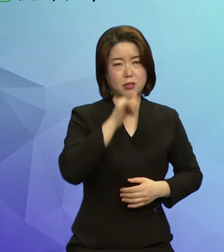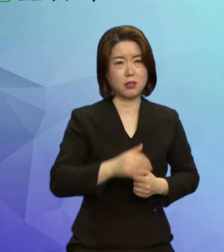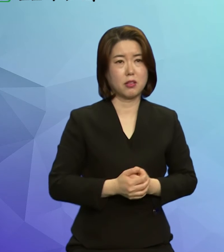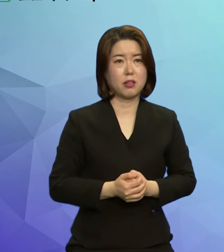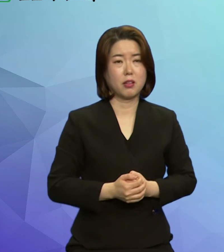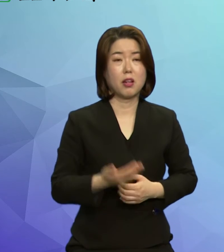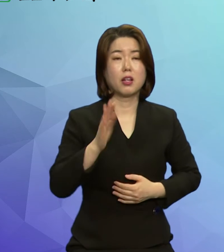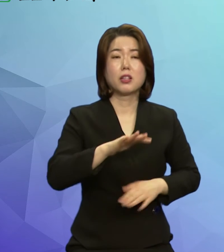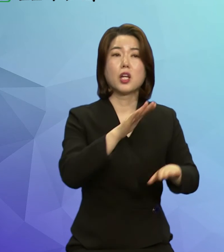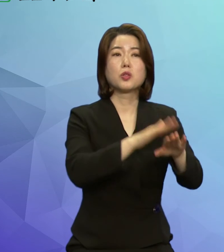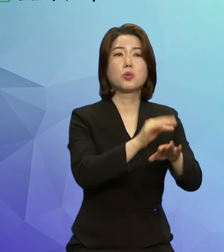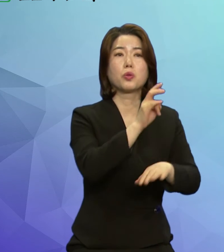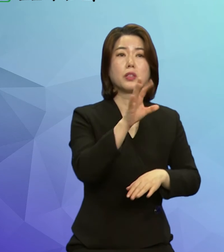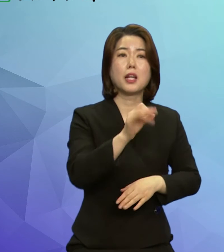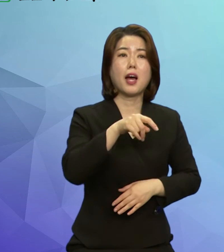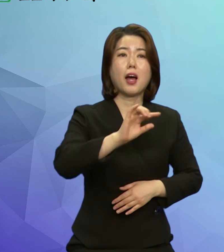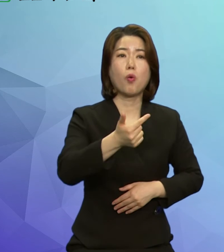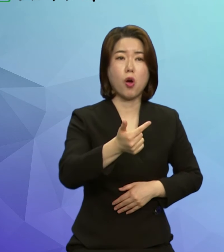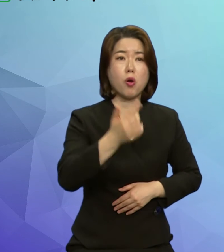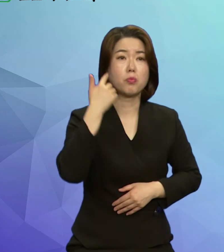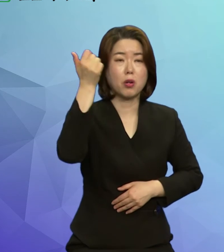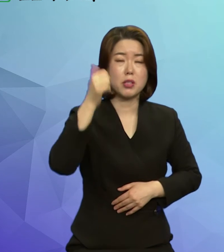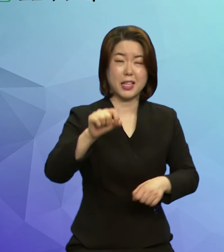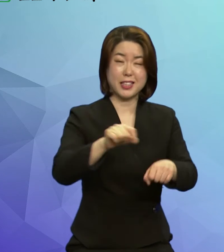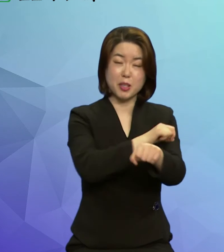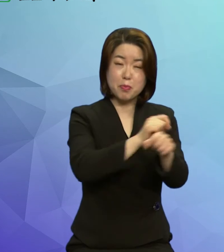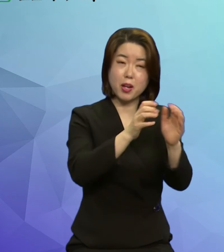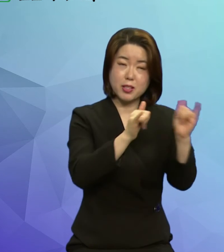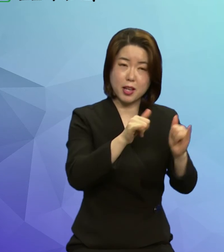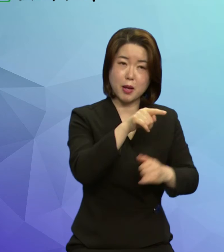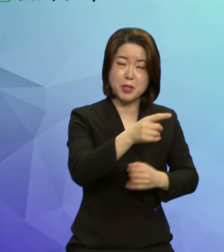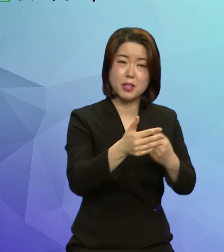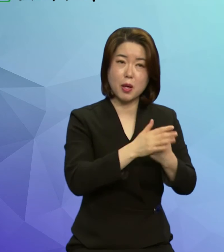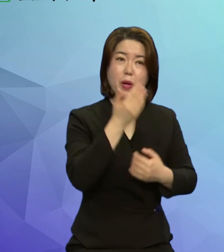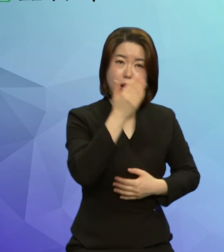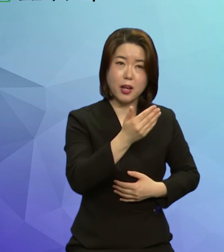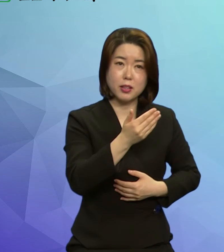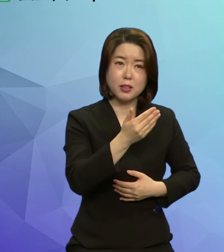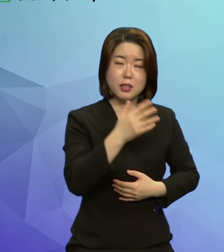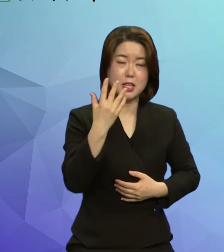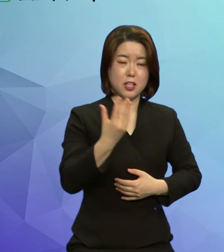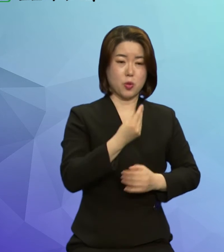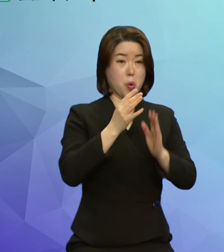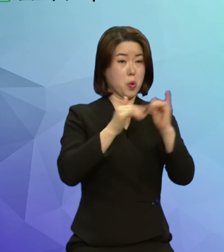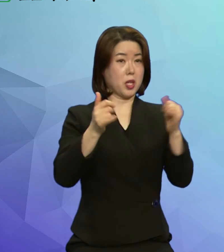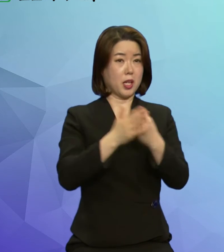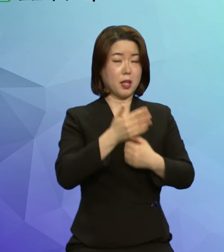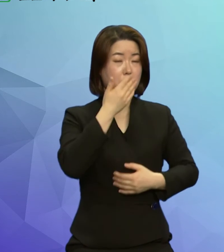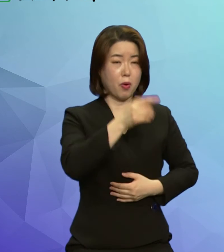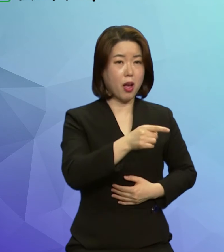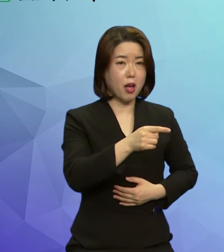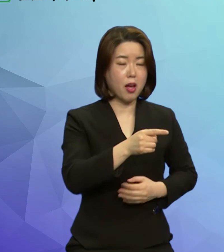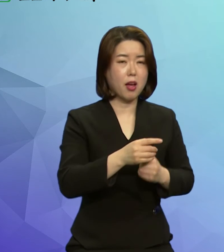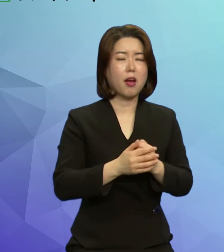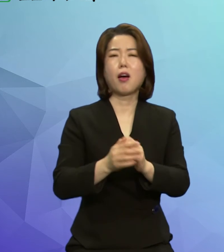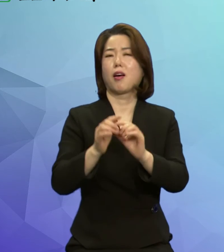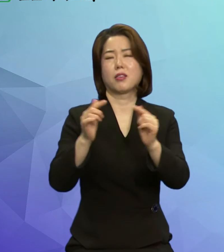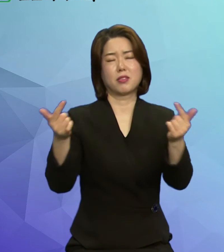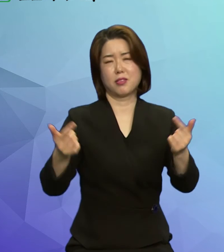그런데 손양원 목사님은 특별한 사람이니까 그렇게 하신 걸까요? 성자시니까 그럴까요?